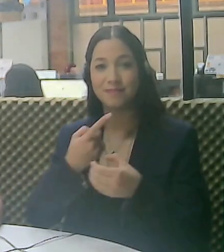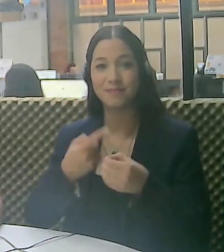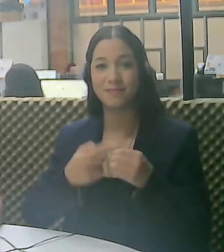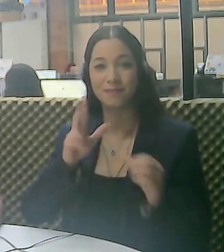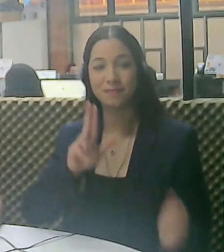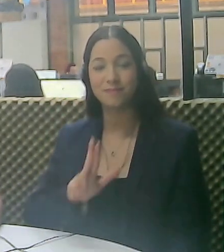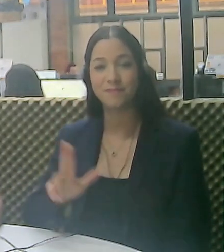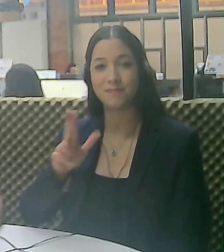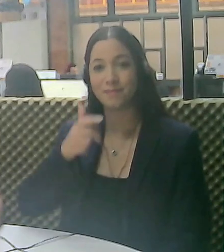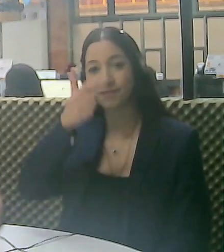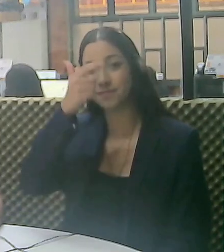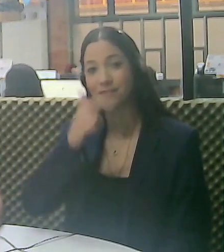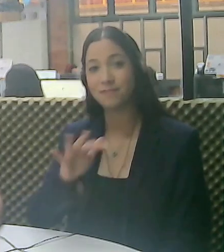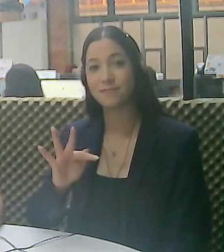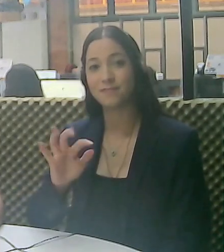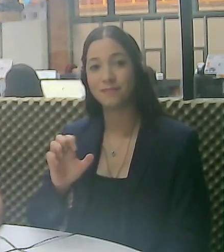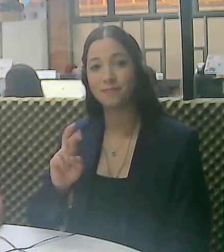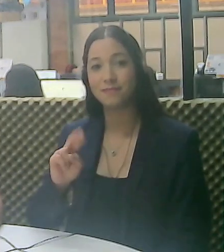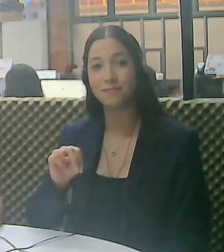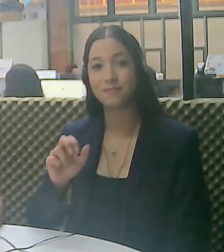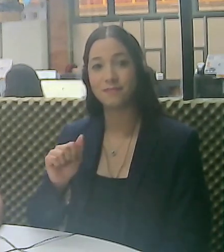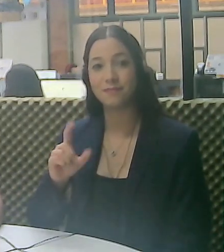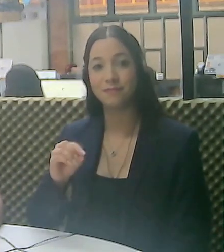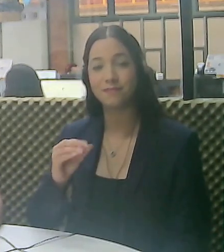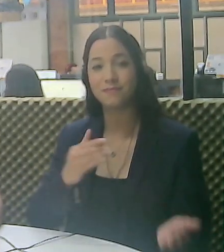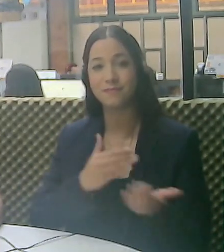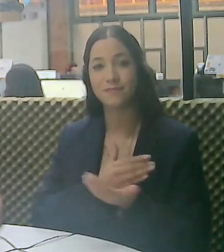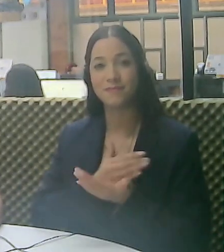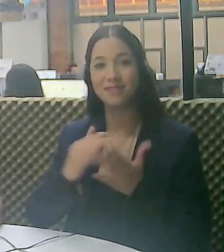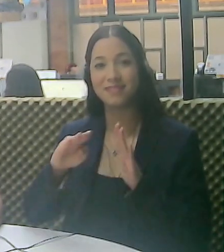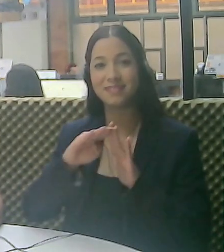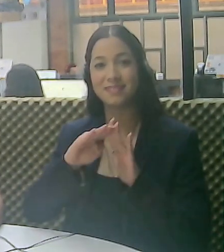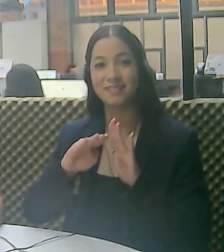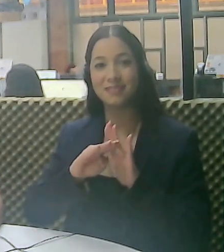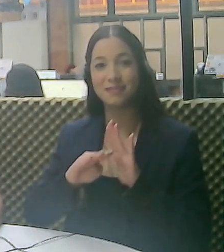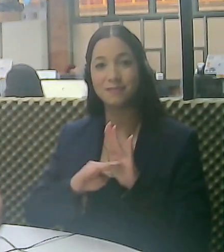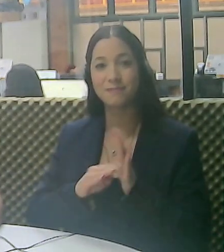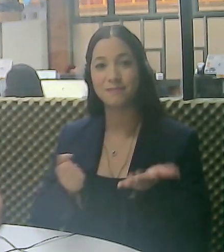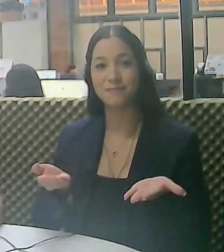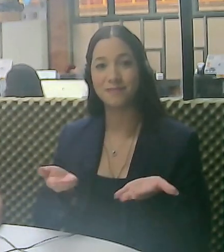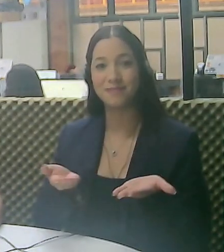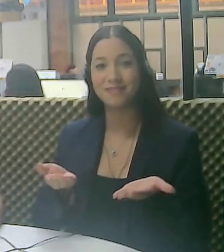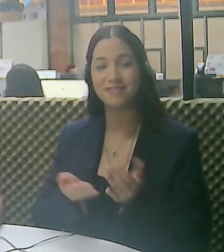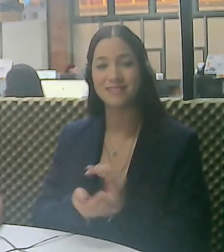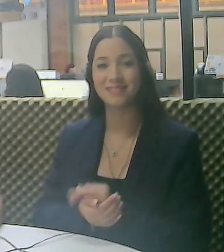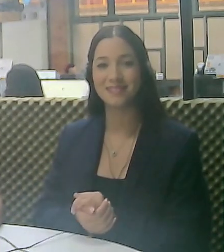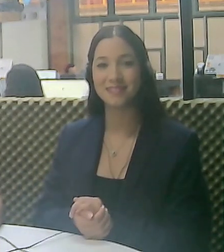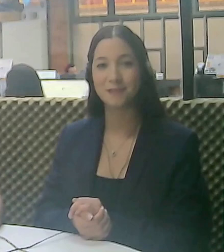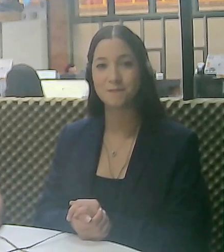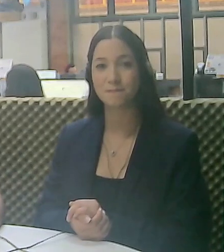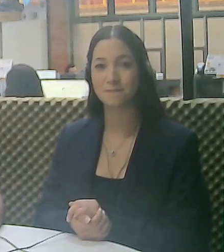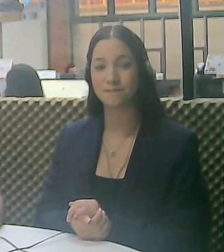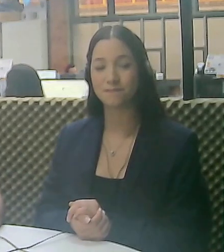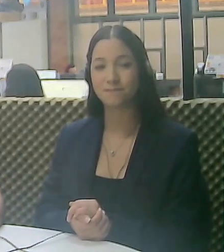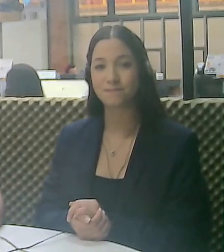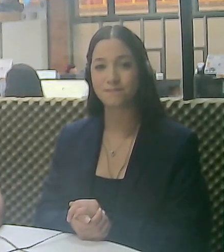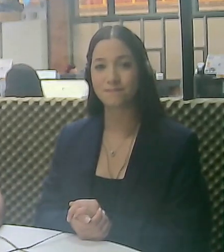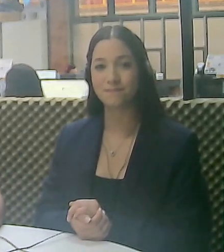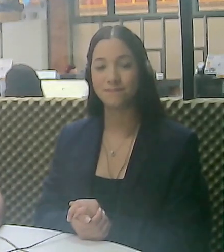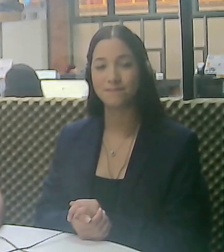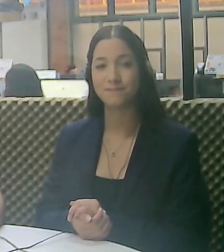fato acontece em Uberlândia. Eu sou o Fernando Cássio e começamos com os destaques da edição de hoje.